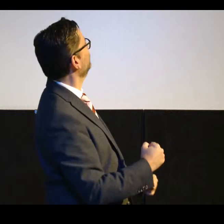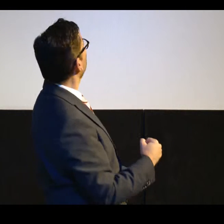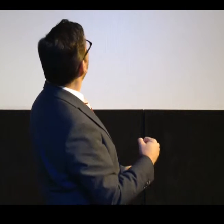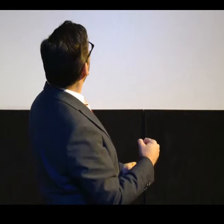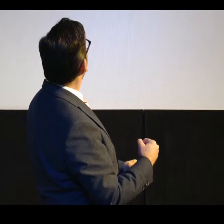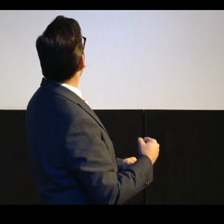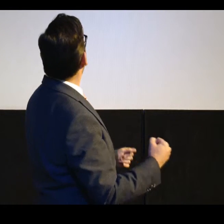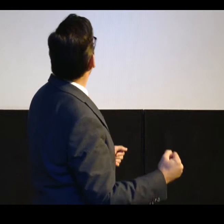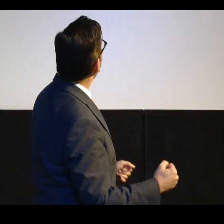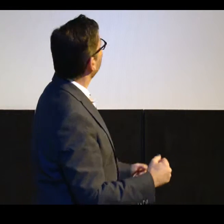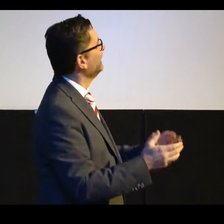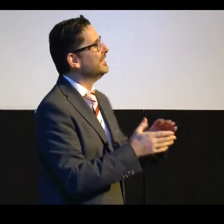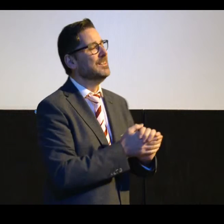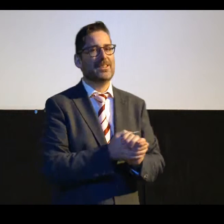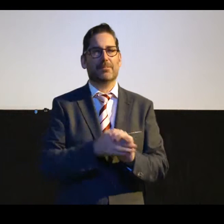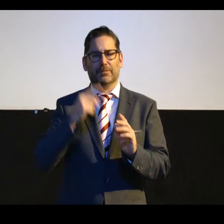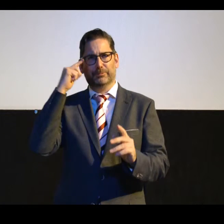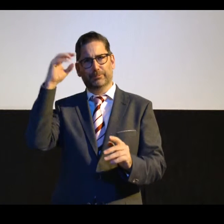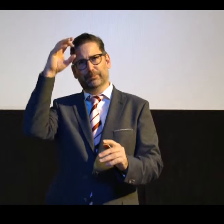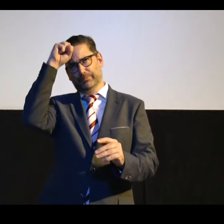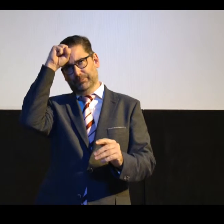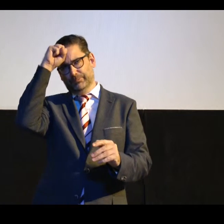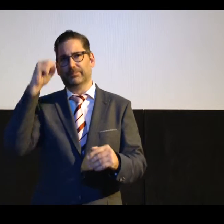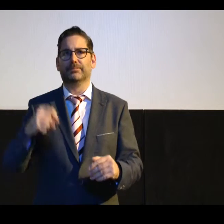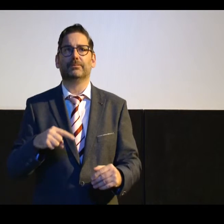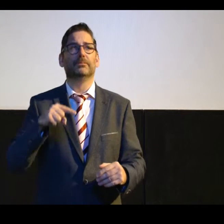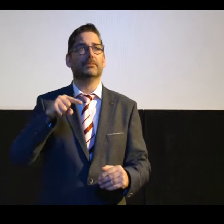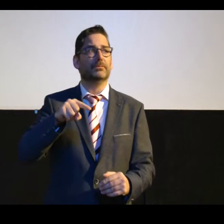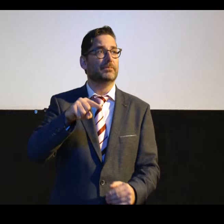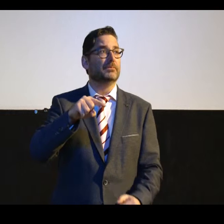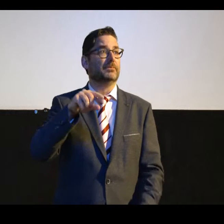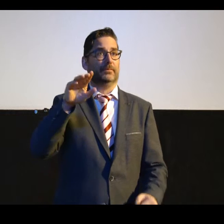Creo que se ve bastante bien, ¿verdad? Está bastante grande.